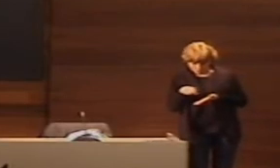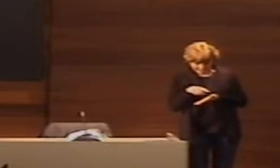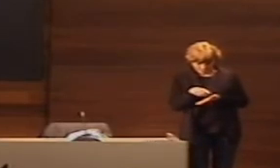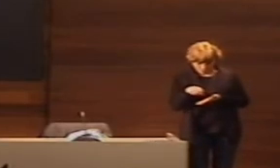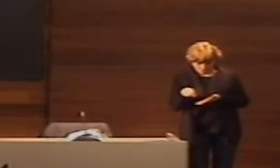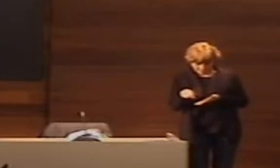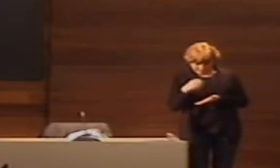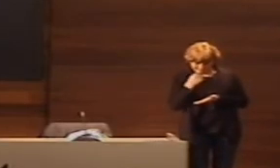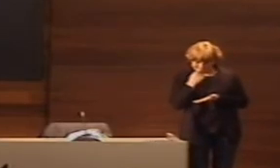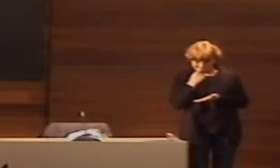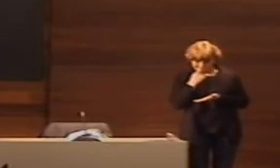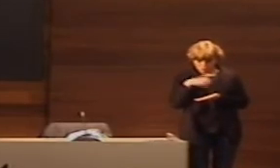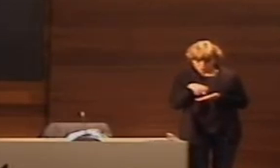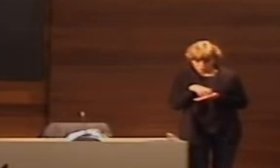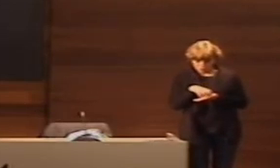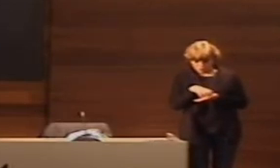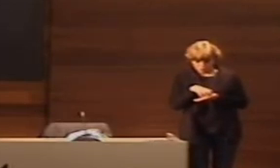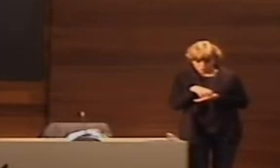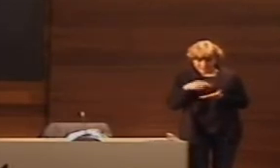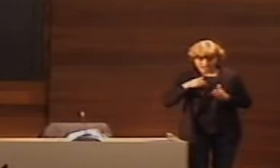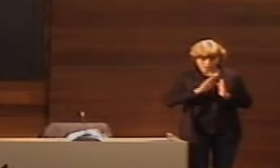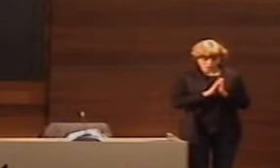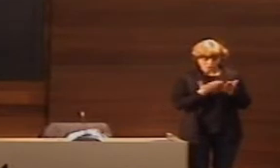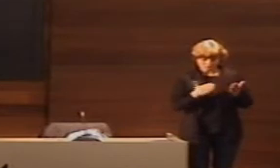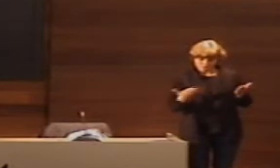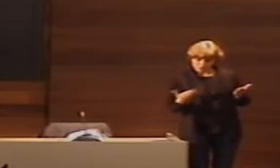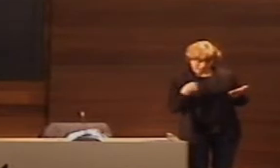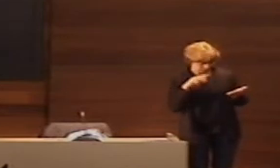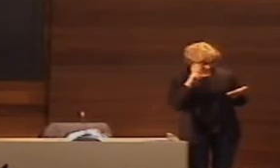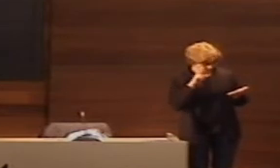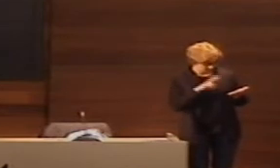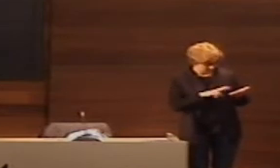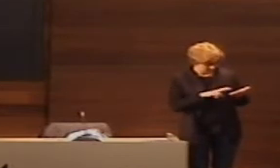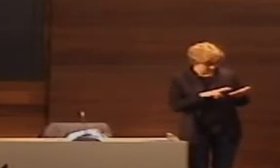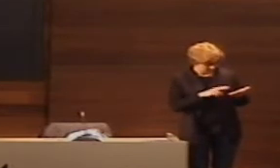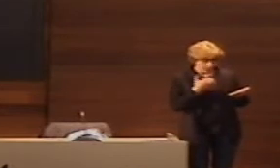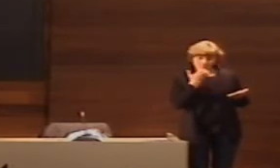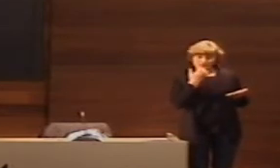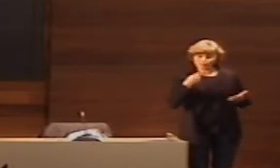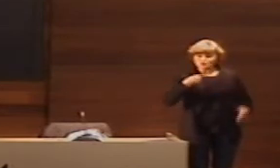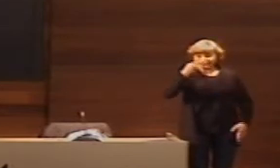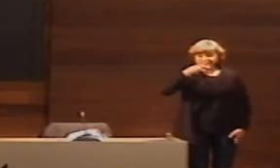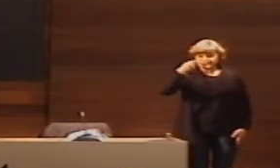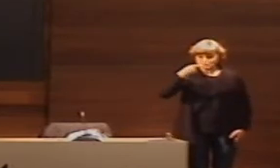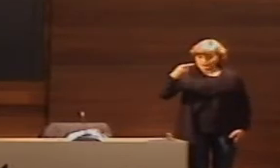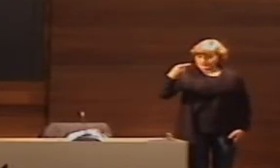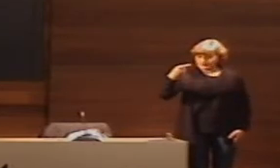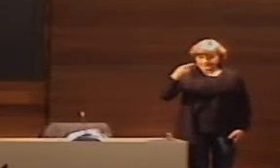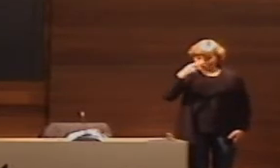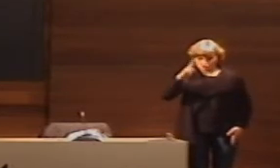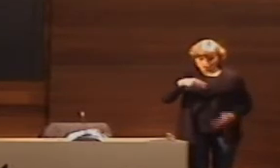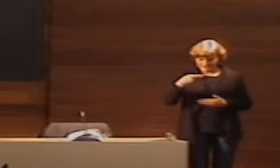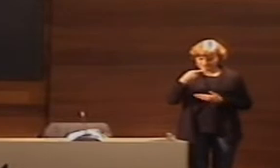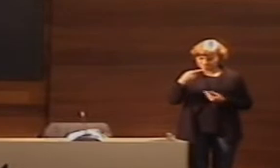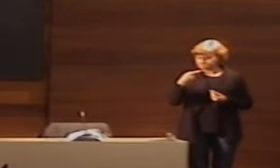he visto un folleto, no se puede meter un pollo en una botella. Pues, por ejemplo, yo no sé qué hacer con el cepillo de dientes, si es plástico, si hay que meterlo al